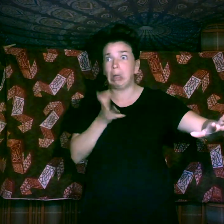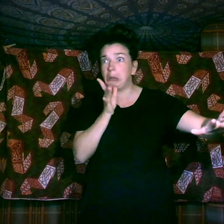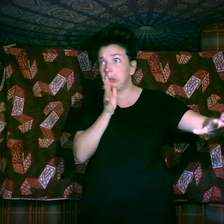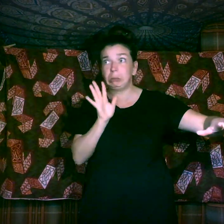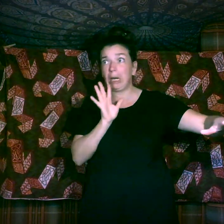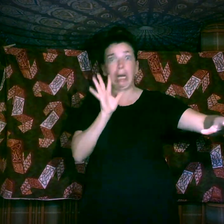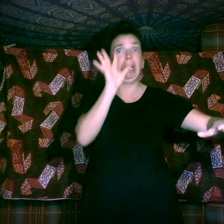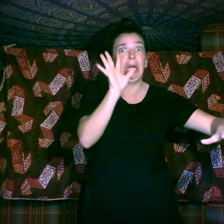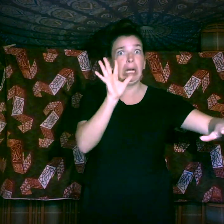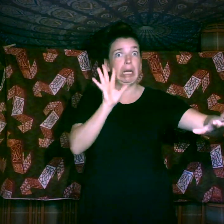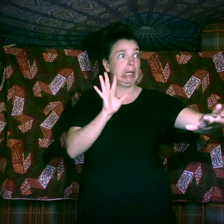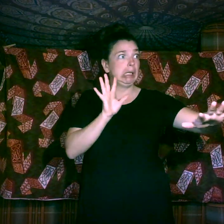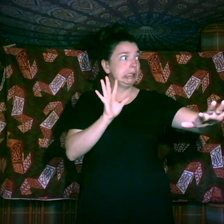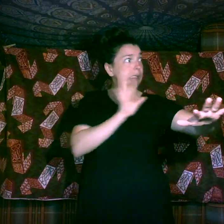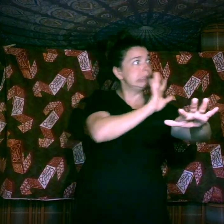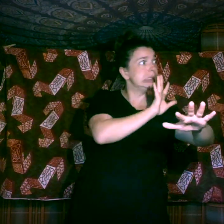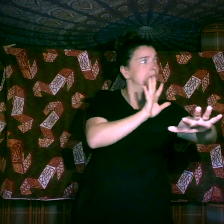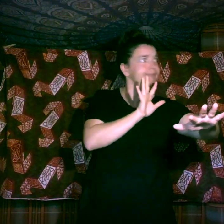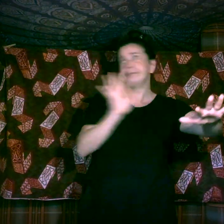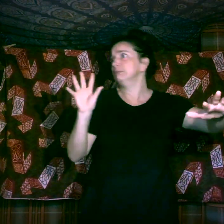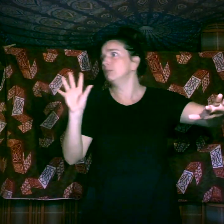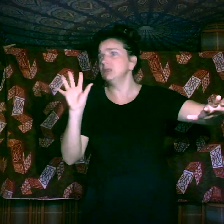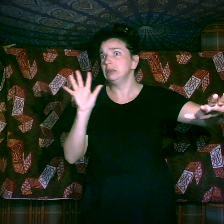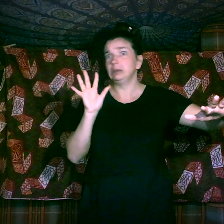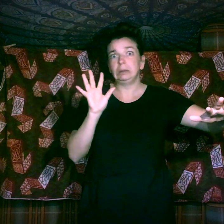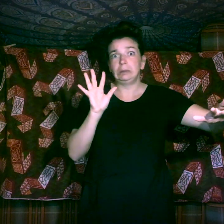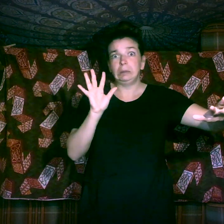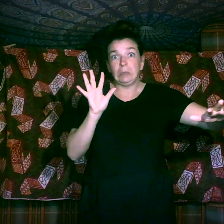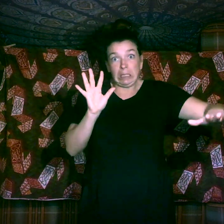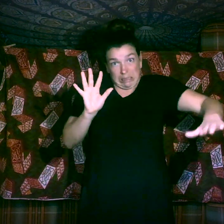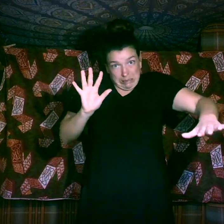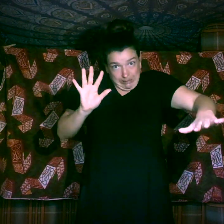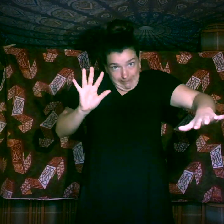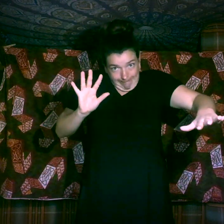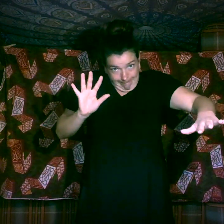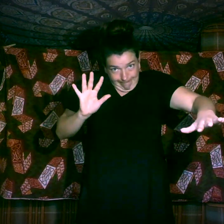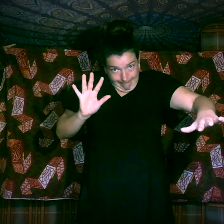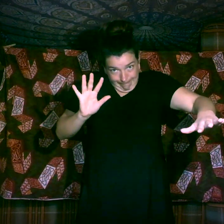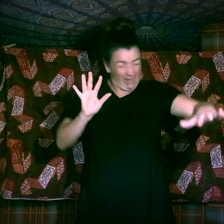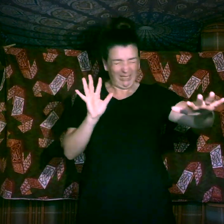On ne peut pas passer dessus, on ne peut pas passer dessous.